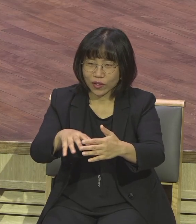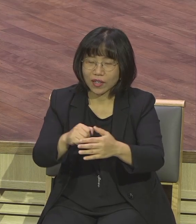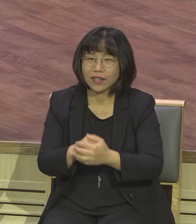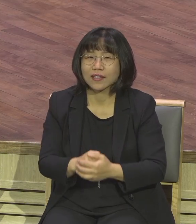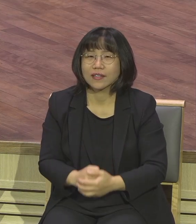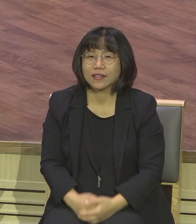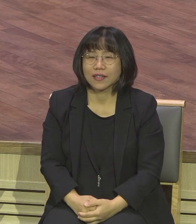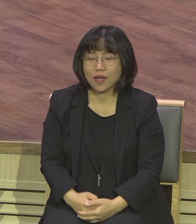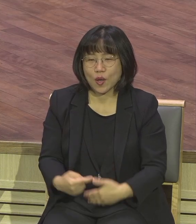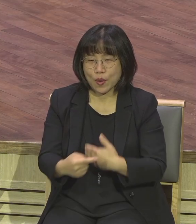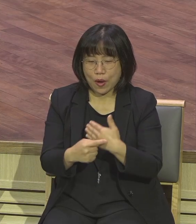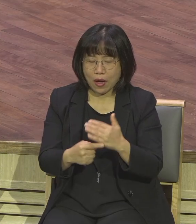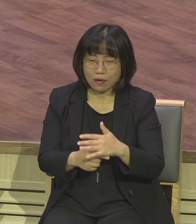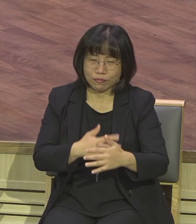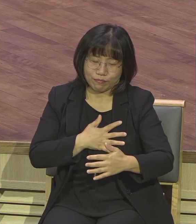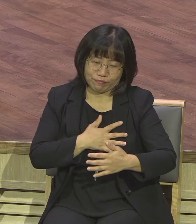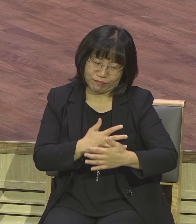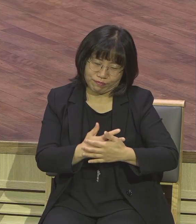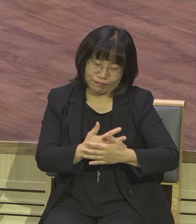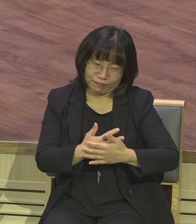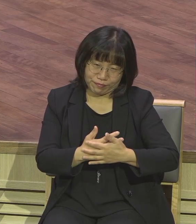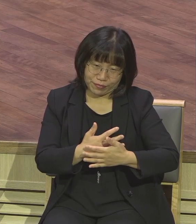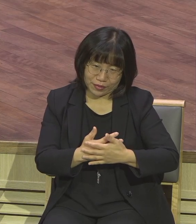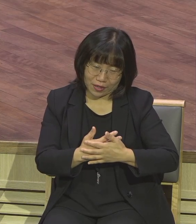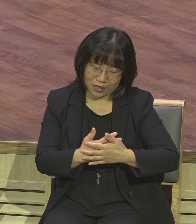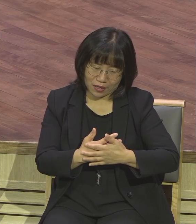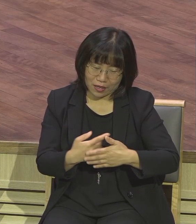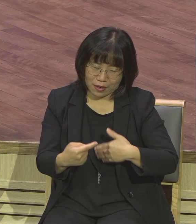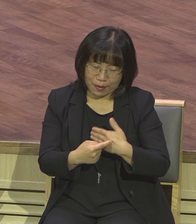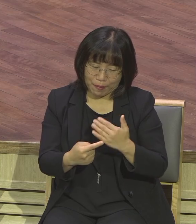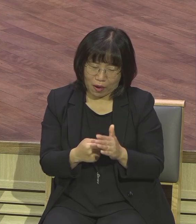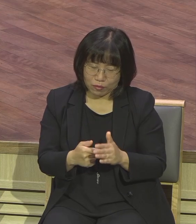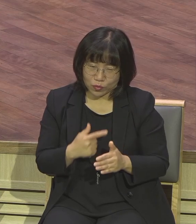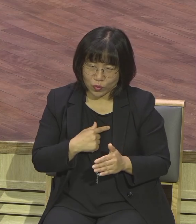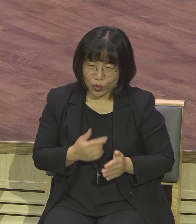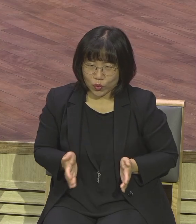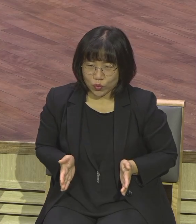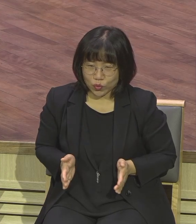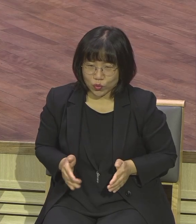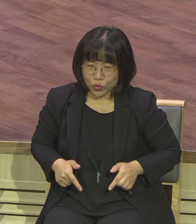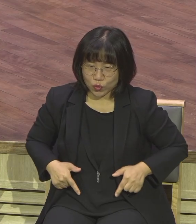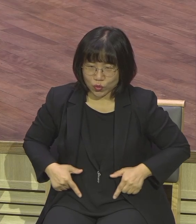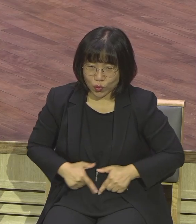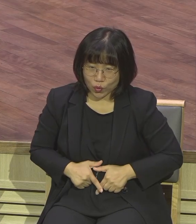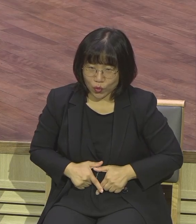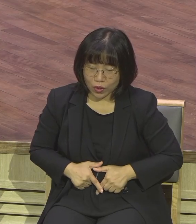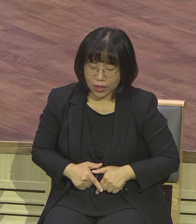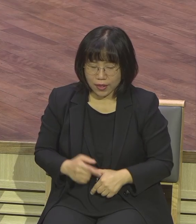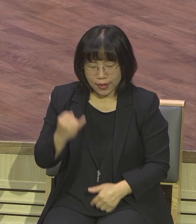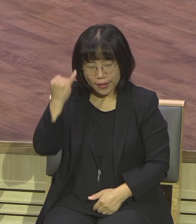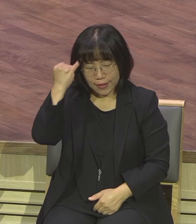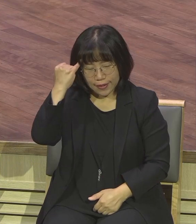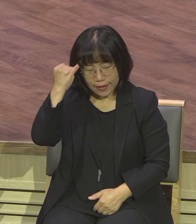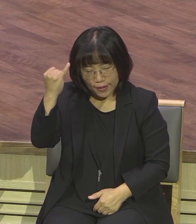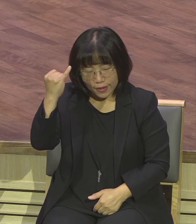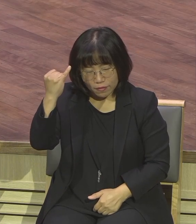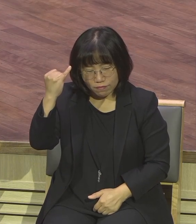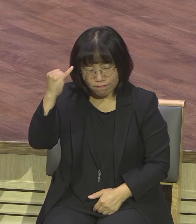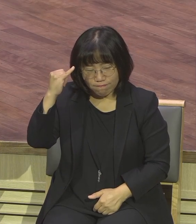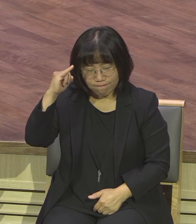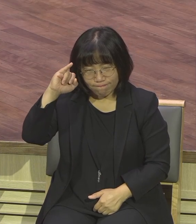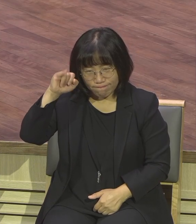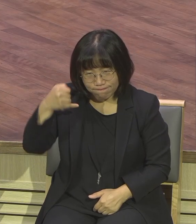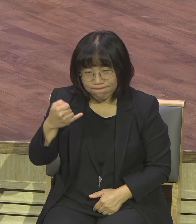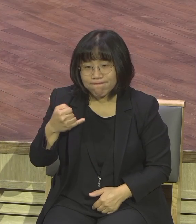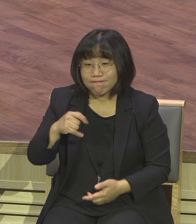이상하게 막 불안하게 만들고 있는 이런 소심하게 만들고 말이요. 창의력이 없도록 만드는 이렇게 상황